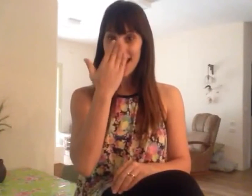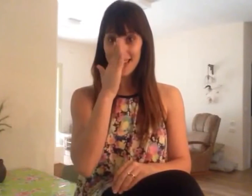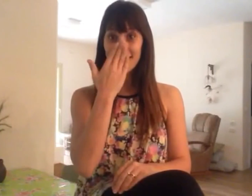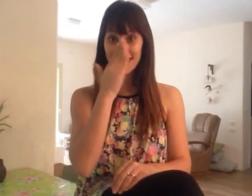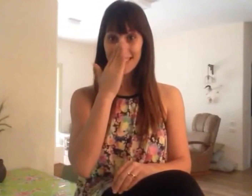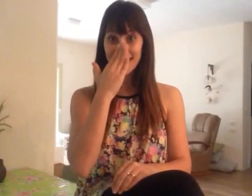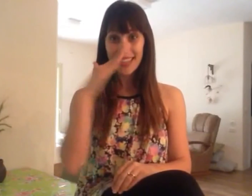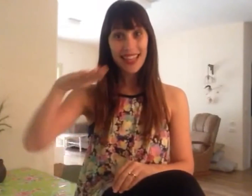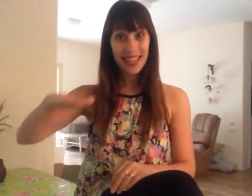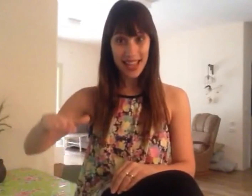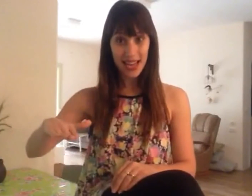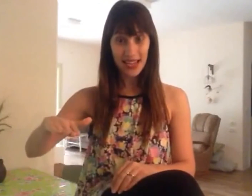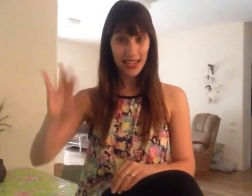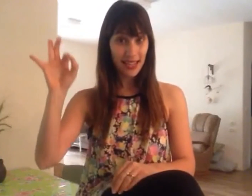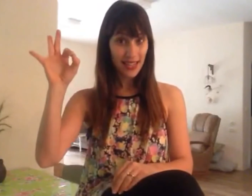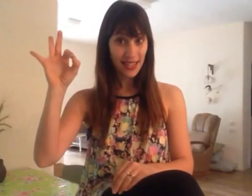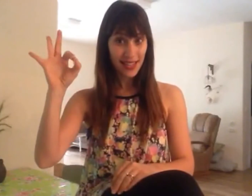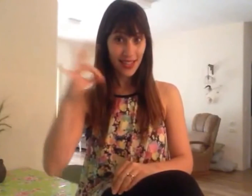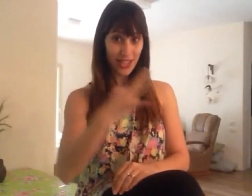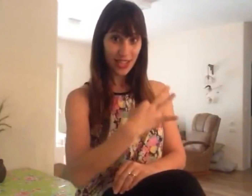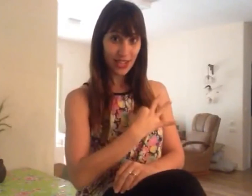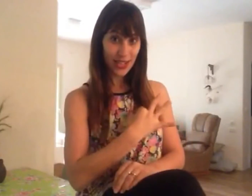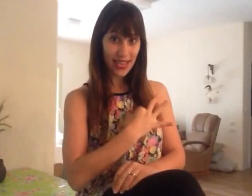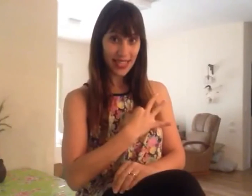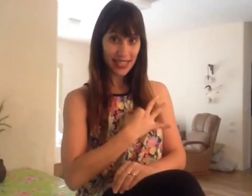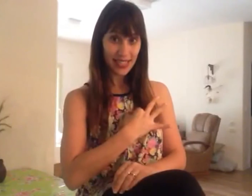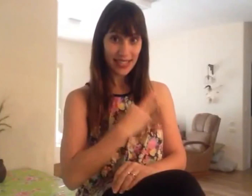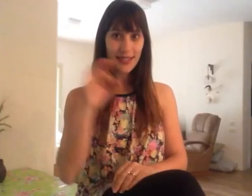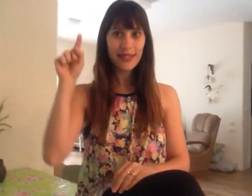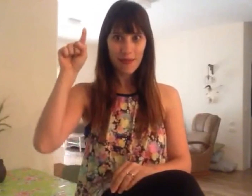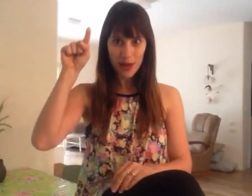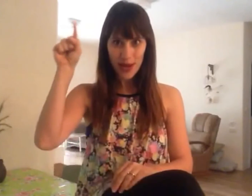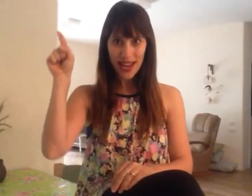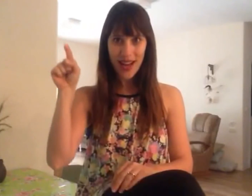ליצן קטן שלי, סימן שאלה,